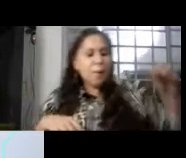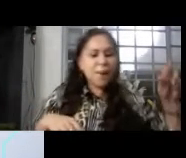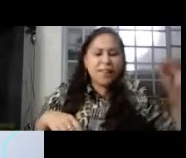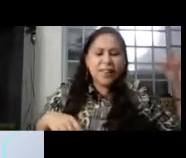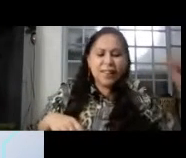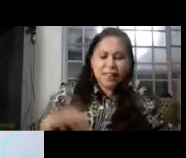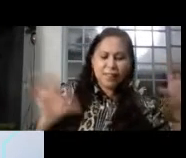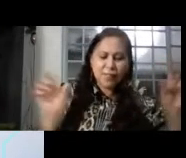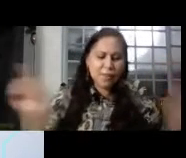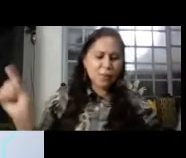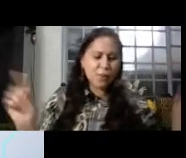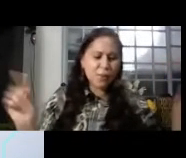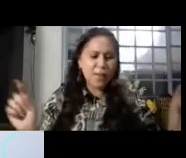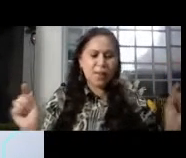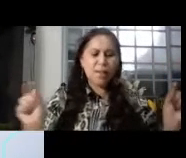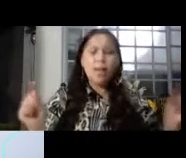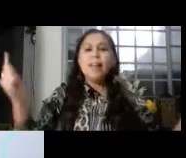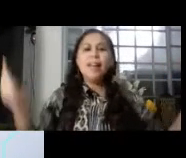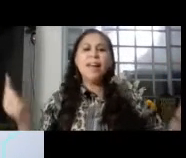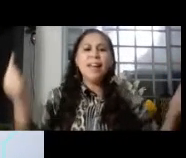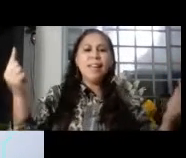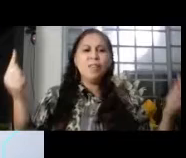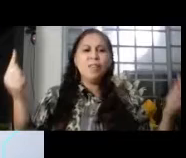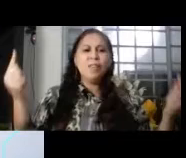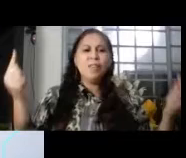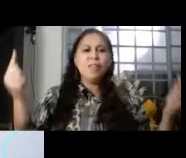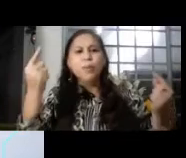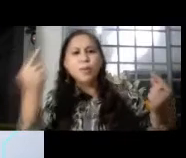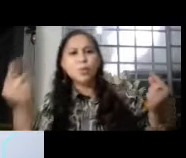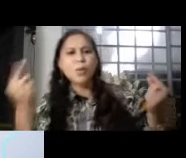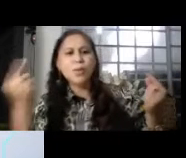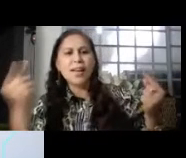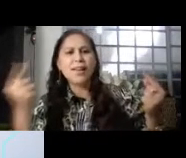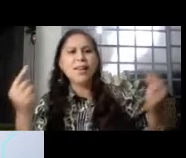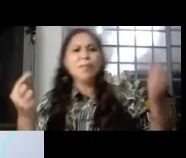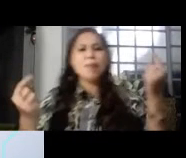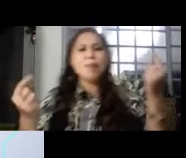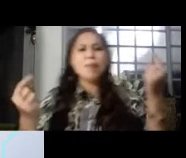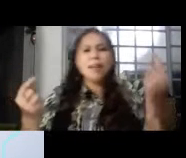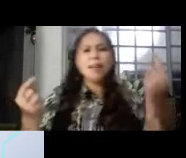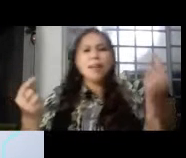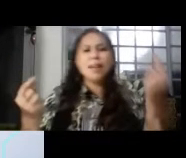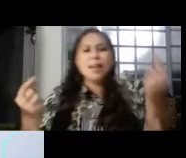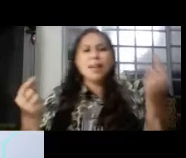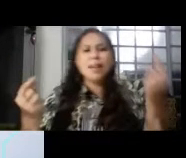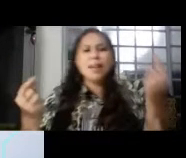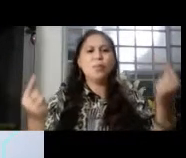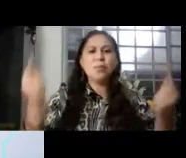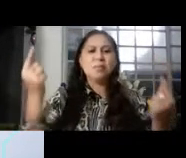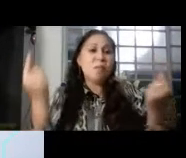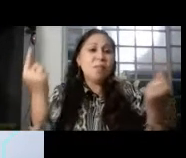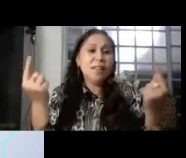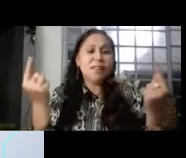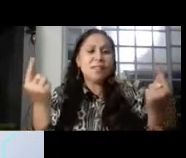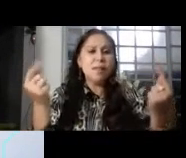ou Maria? Tá vendo? Eu coloquei. Quem? Qual deles? Porque João tá aqui e Maria tá aqui. Aí eu tô perguntando